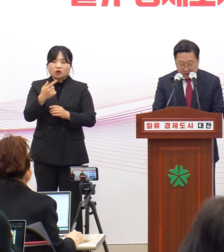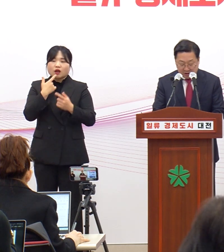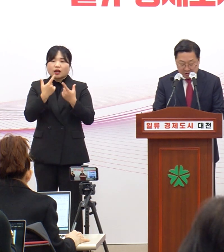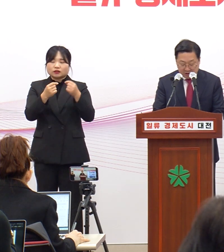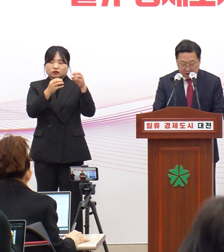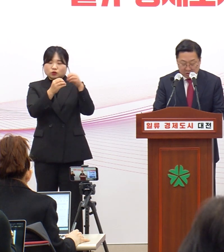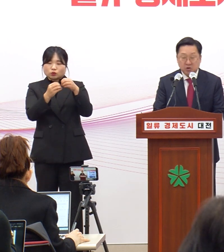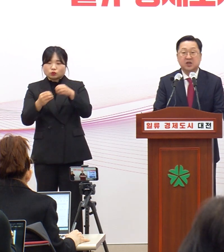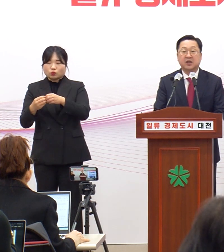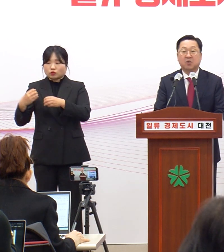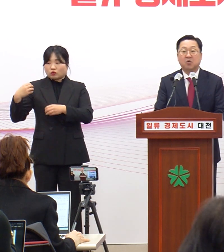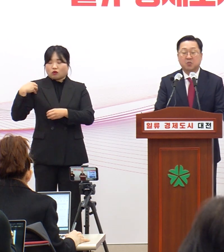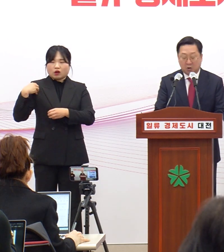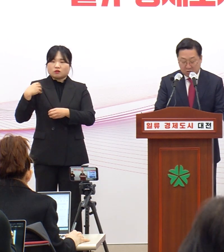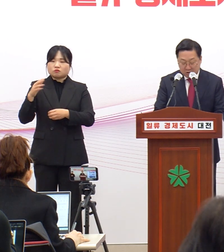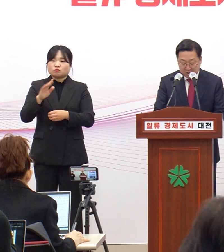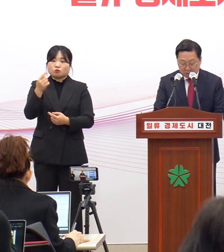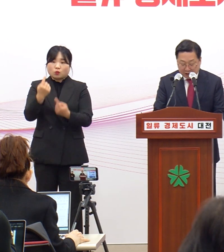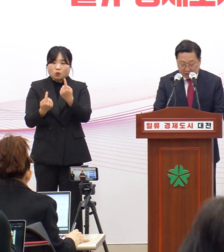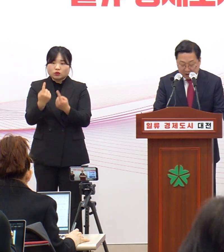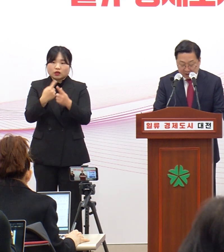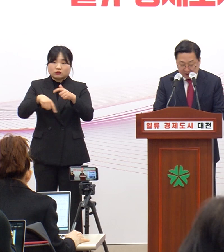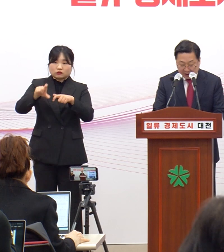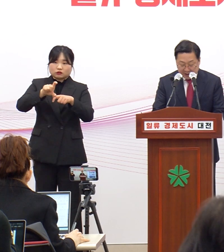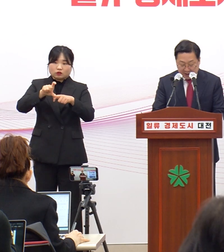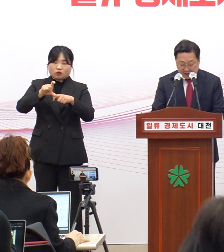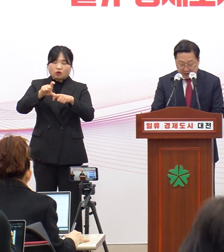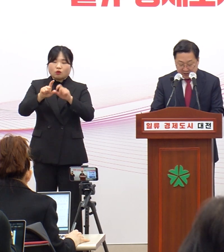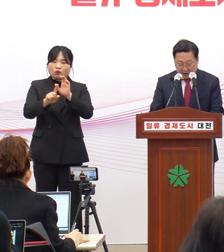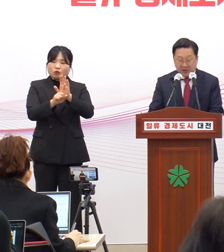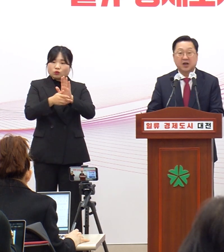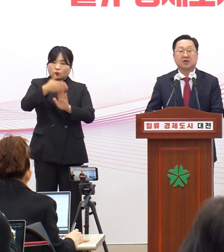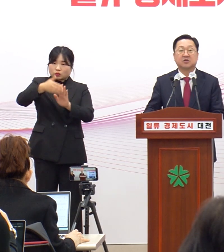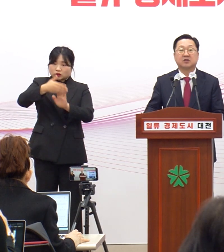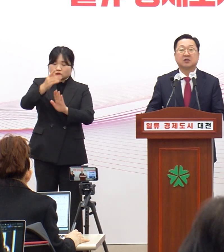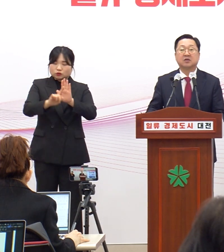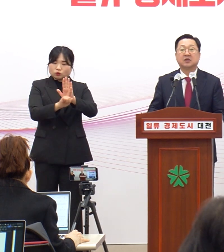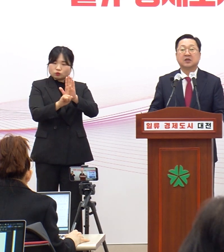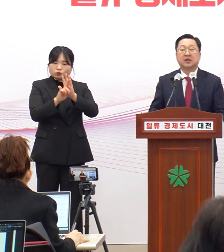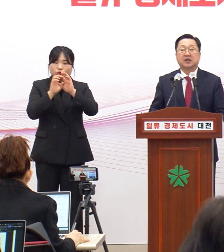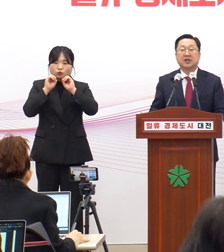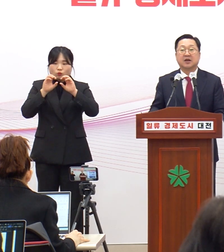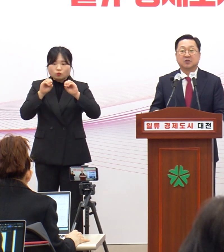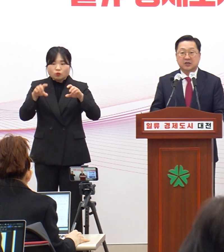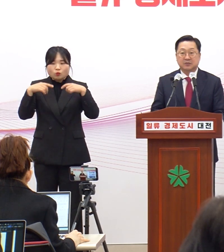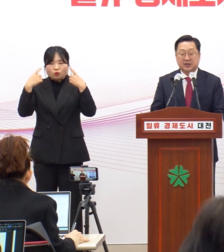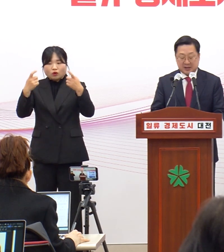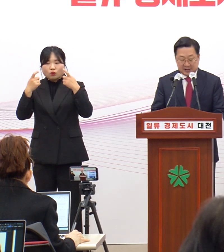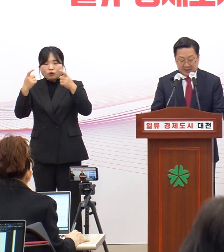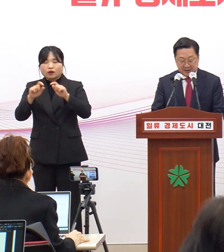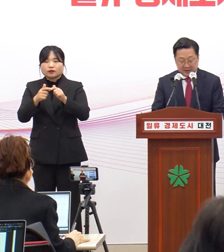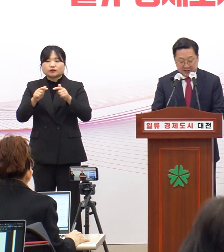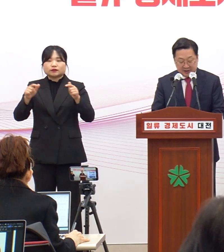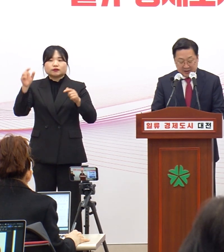전통적 역할을 넘어 도시의 홍보, 관광 등 다양한 기능을 담당할 것으로 기대하고